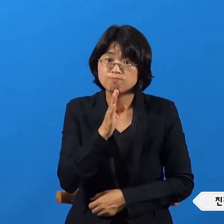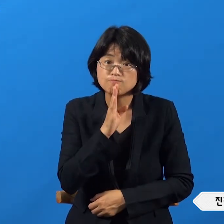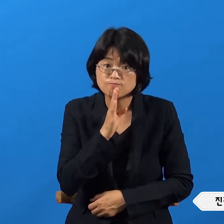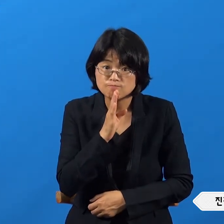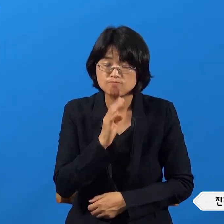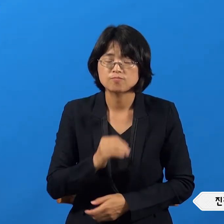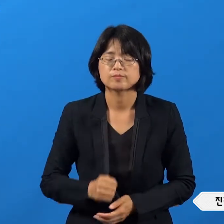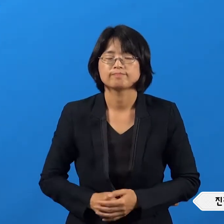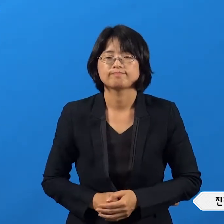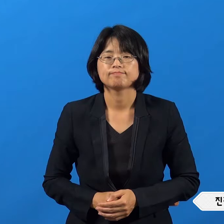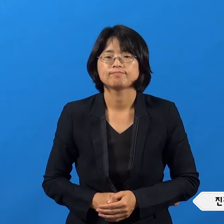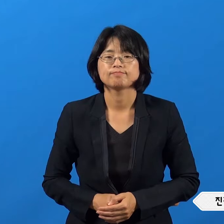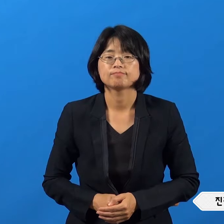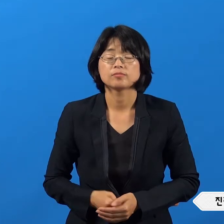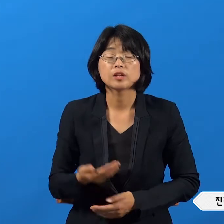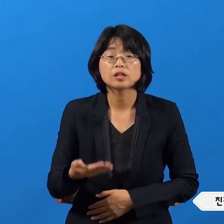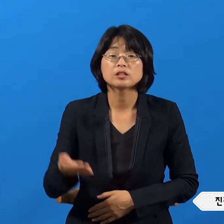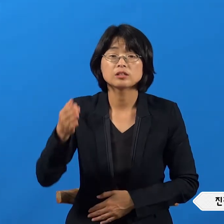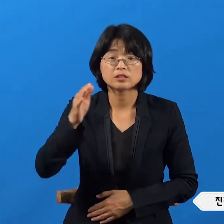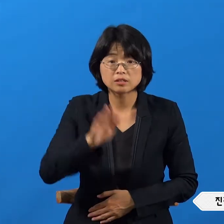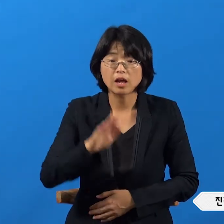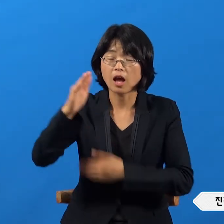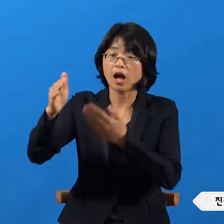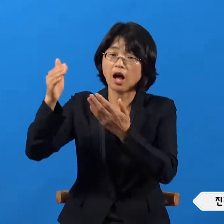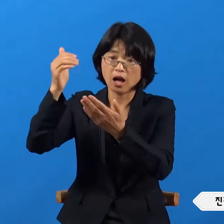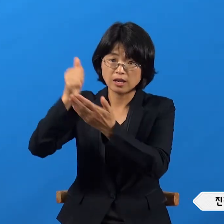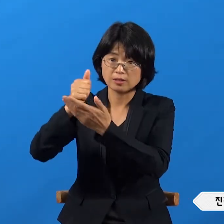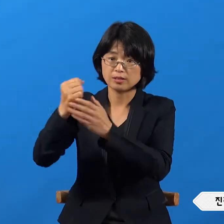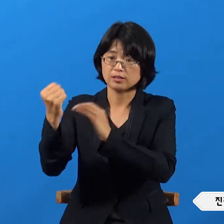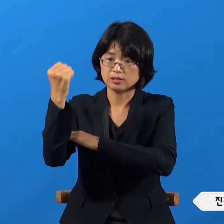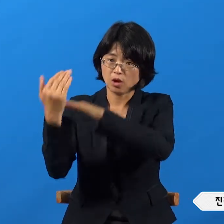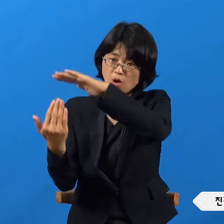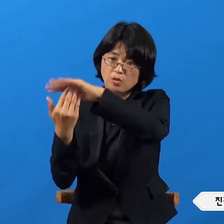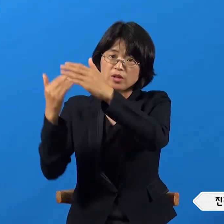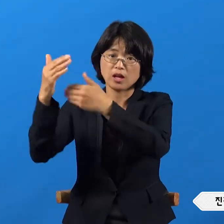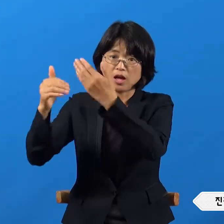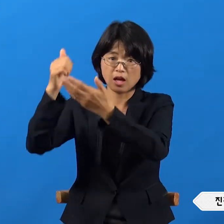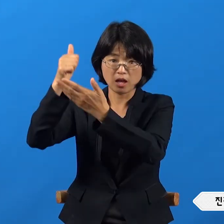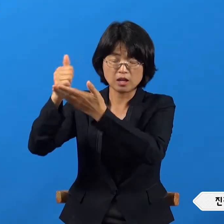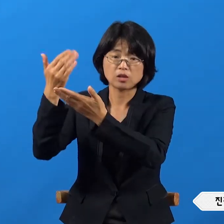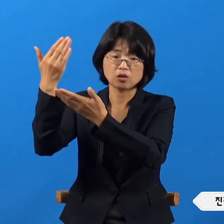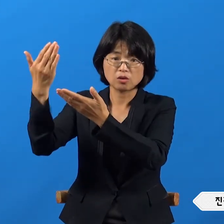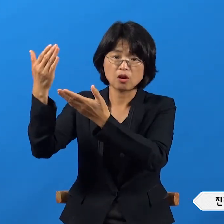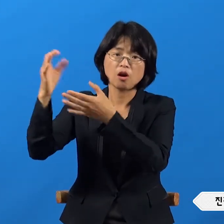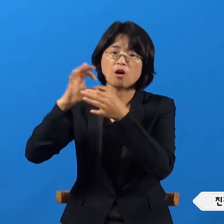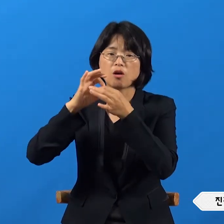하나님, 그 창조주 아버지와 우리가 만나는데